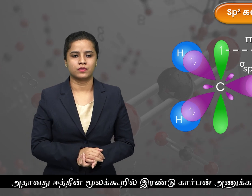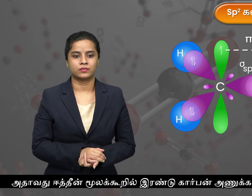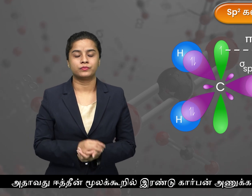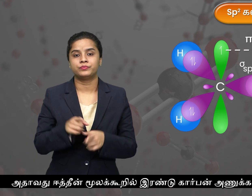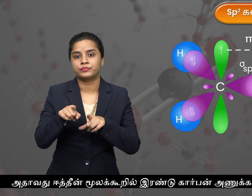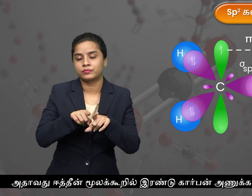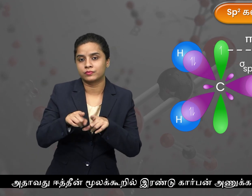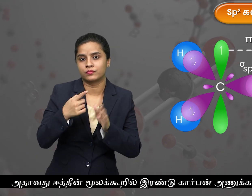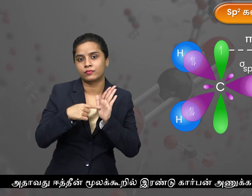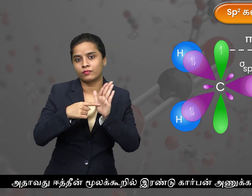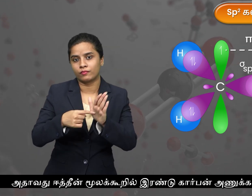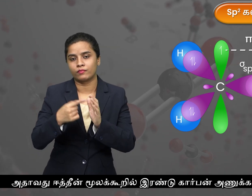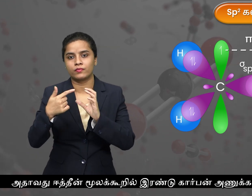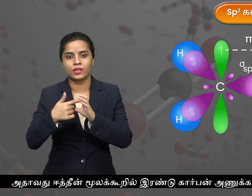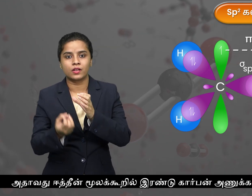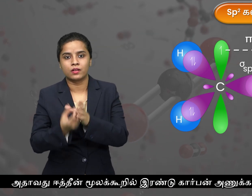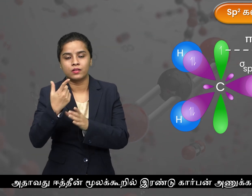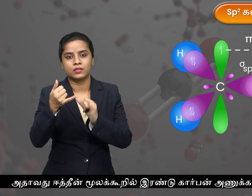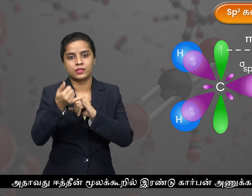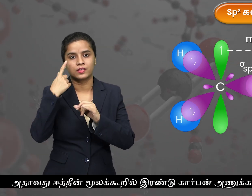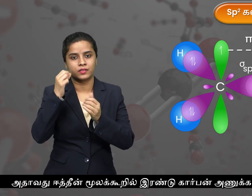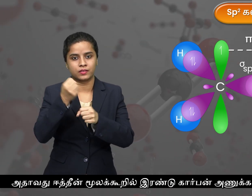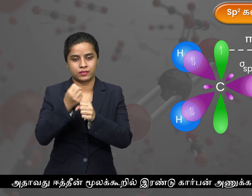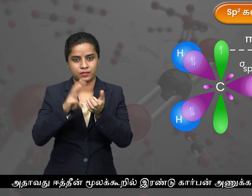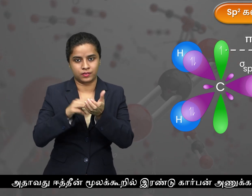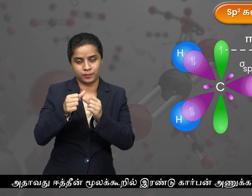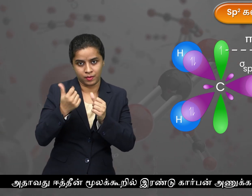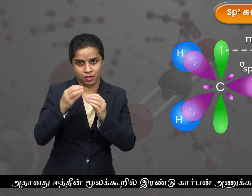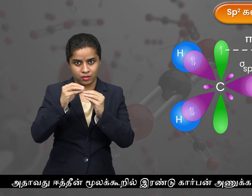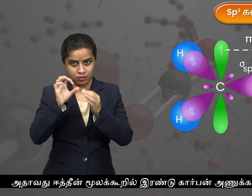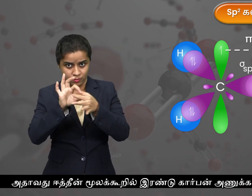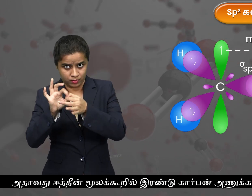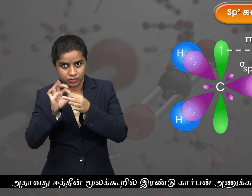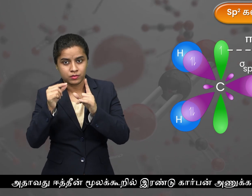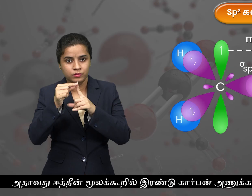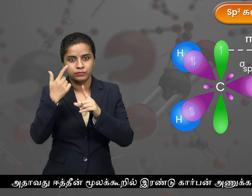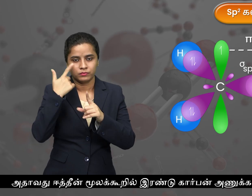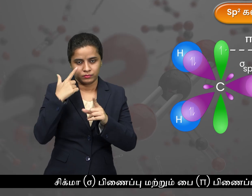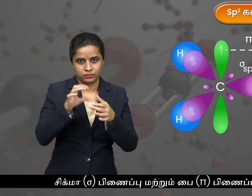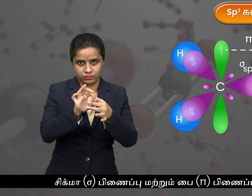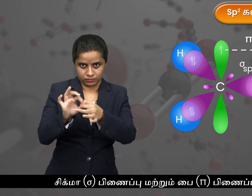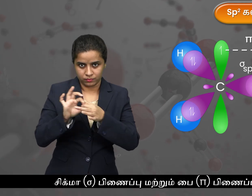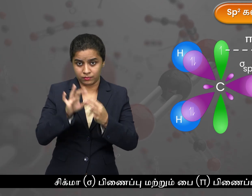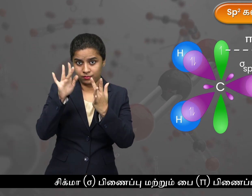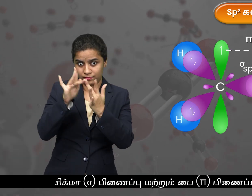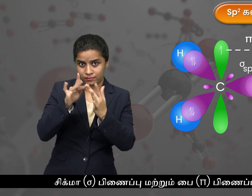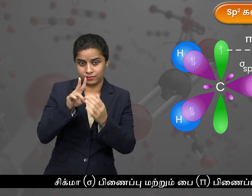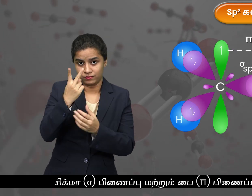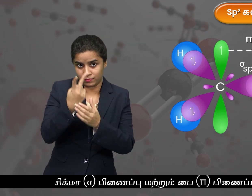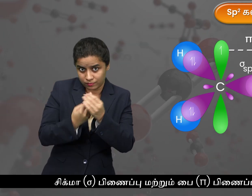அதாவது ஈத்தேன் மூலக்கூறில் 2 கார்பன் அணுக்களுக்கு இடையே ஒரு சிக்மா, அதாவது சிக்மா